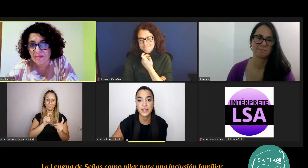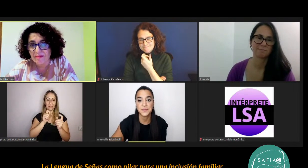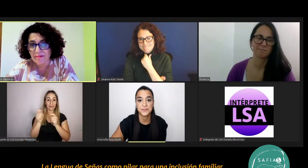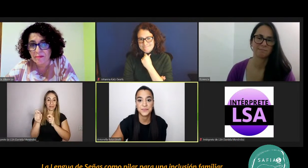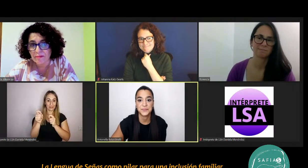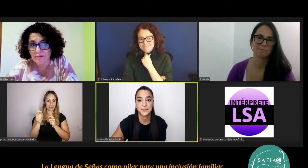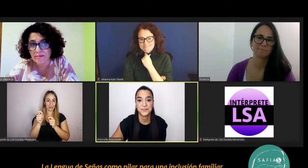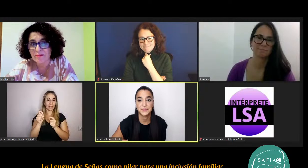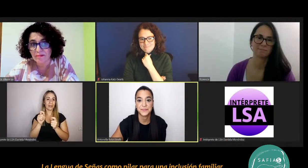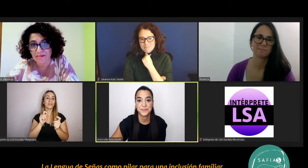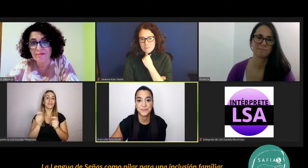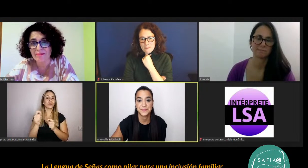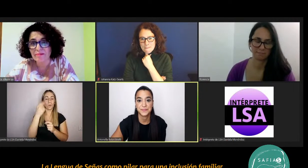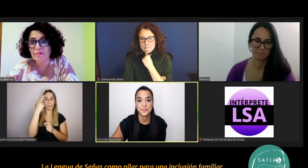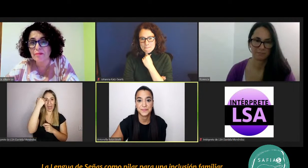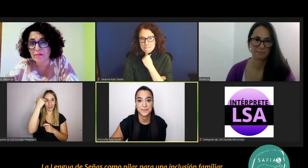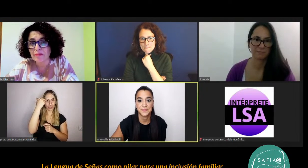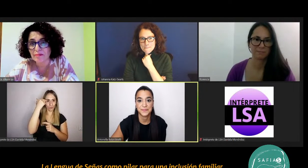Digo yo, Dani.